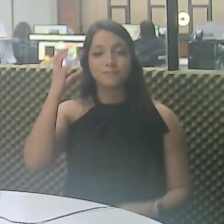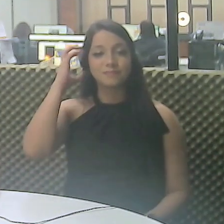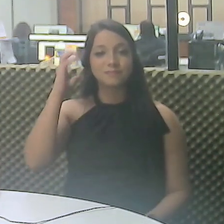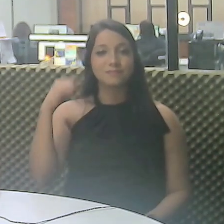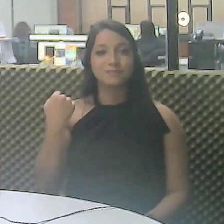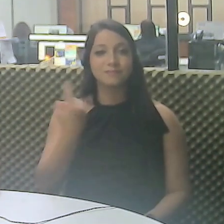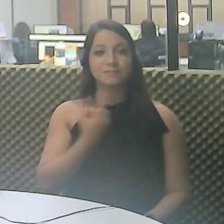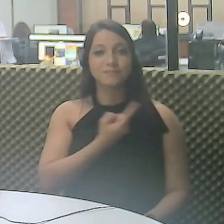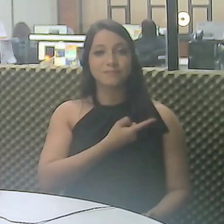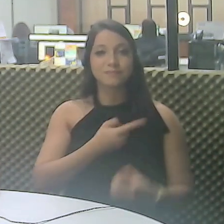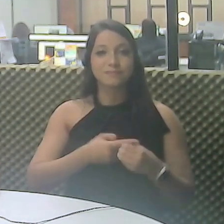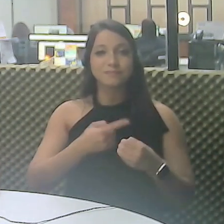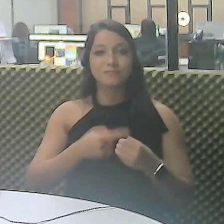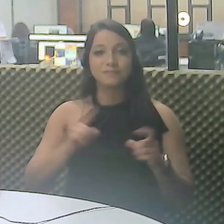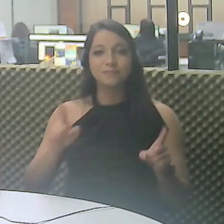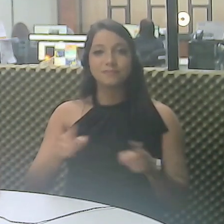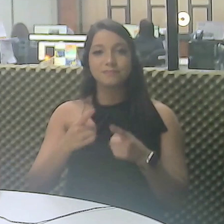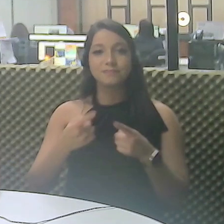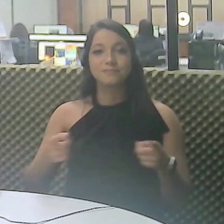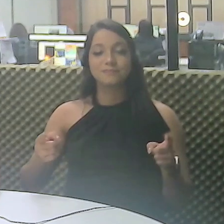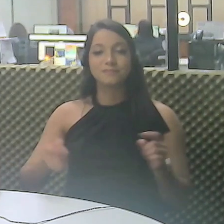Rádio Nossa Cidade.